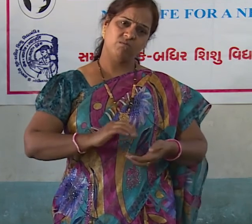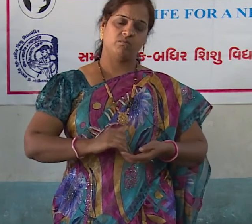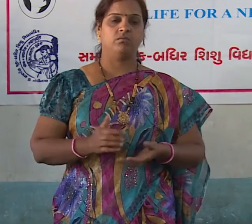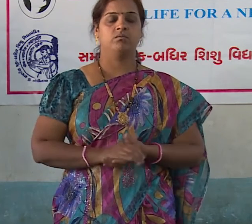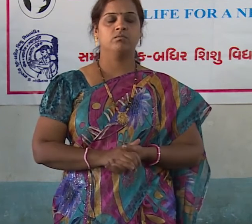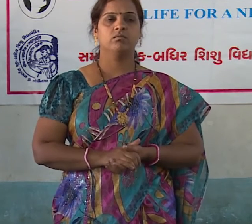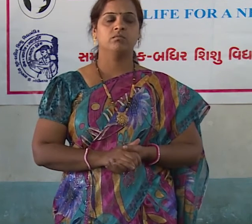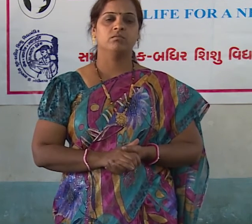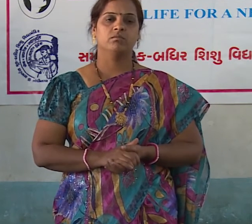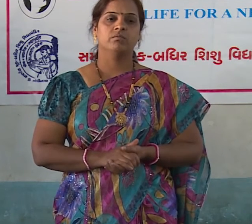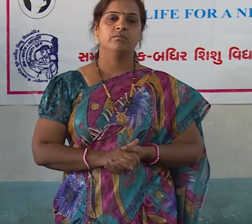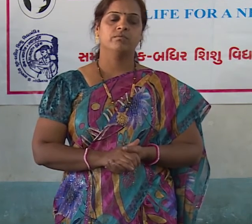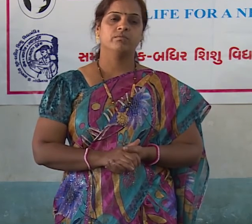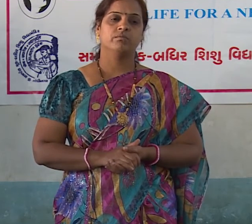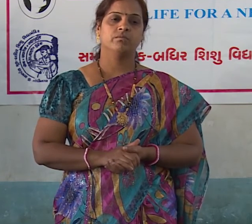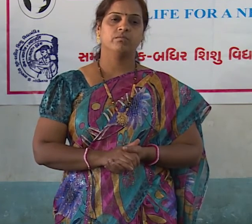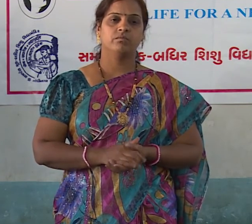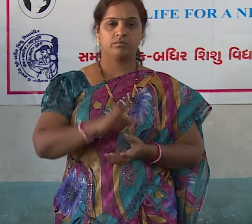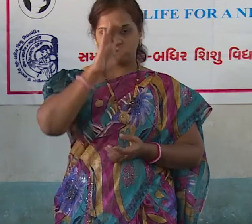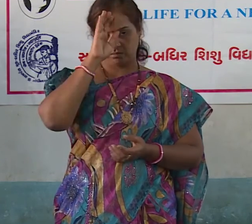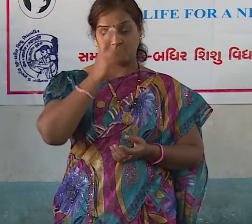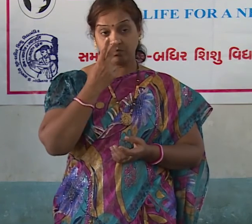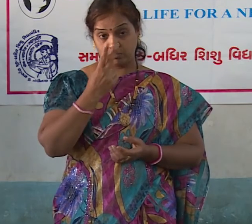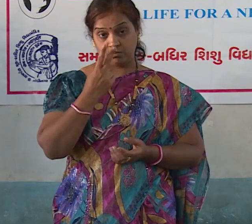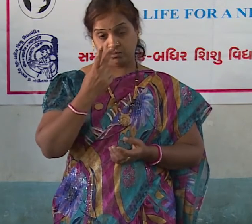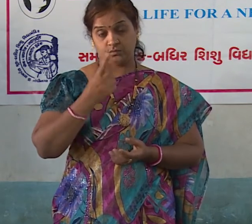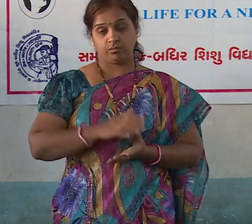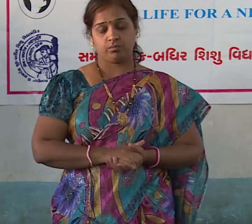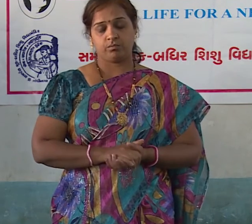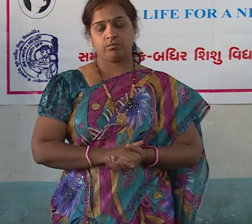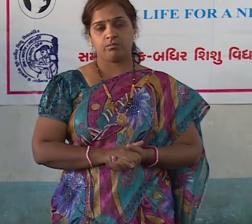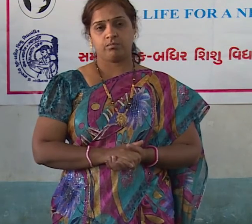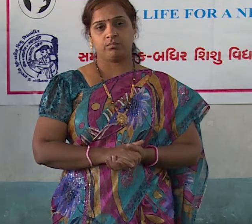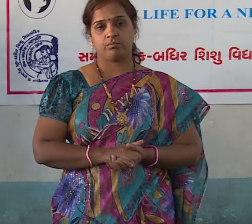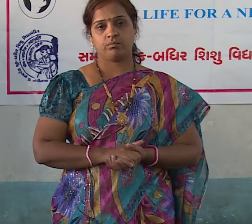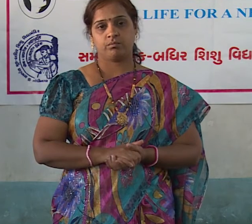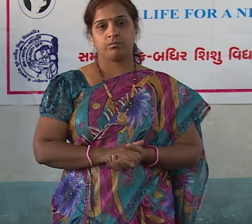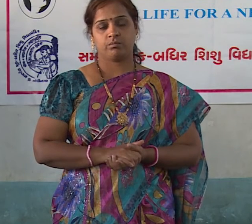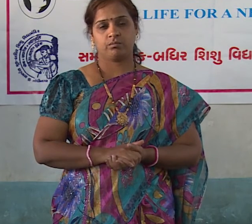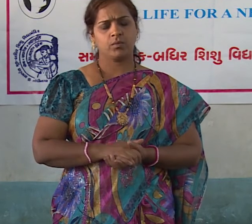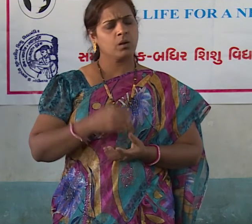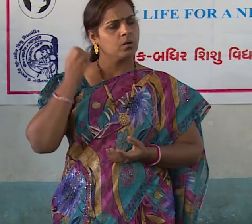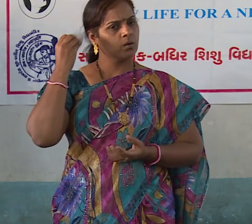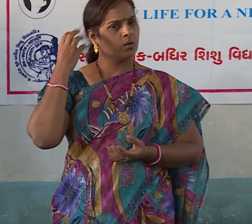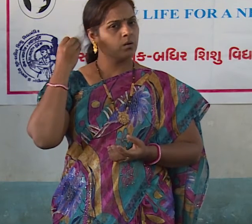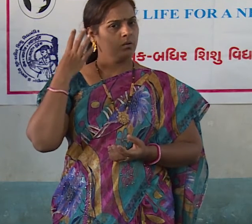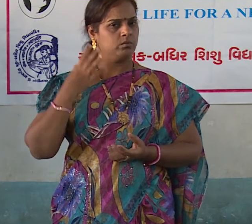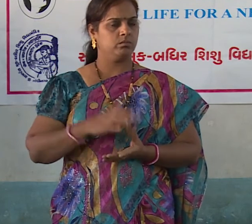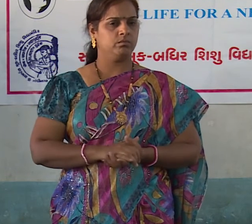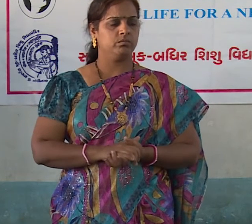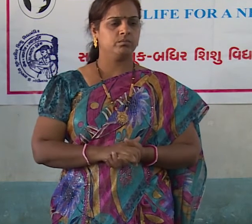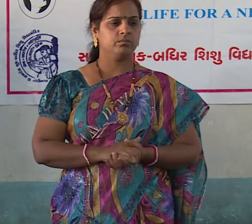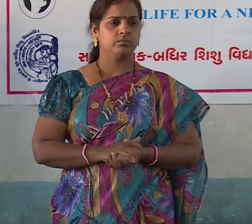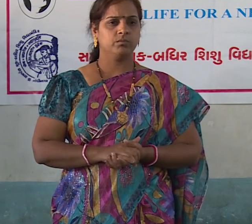दिया, जो राजा देख सके। तो राजा ने देखा, उसी समय आवाज दी, ये सैनिक,